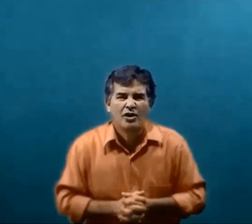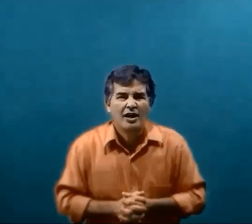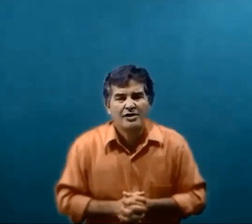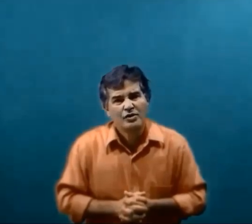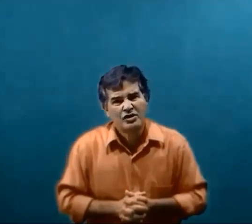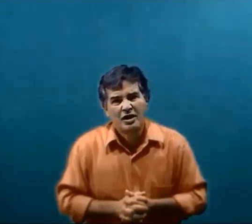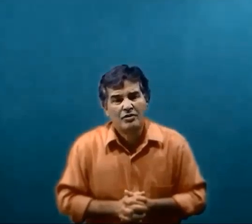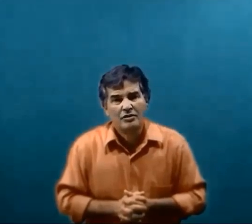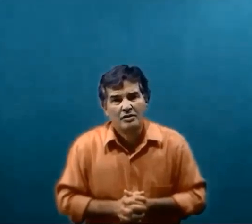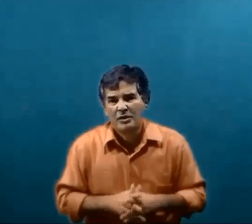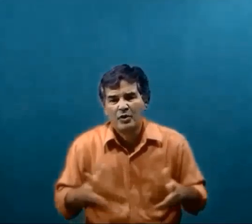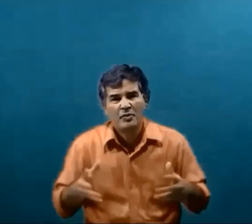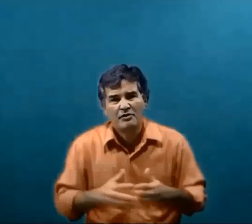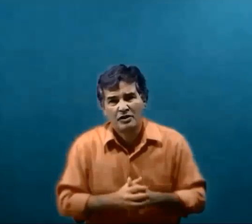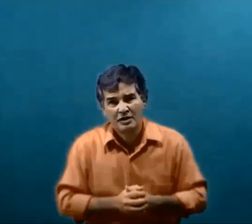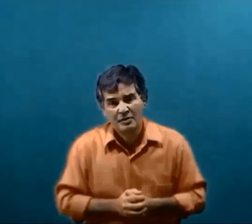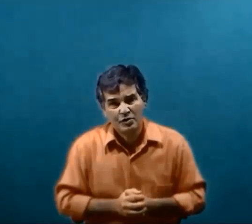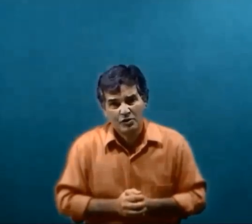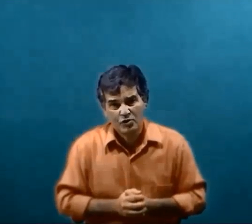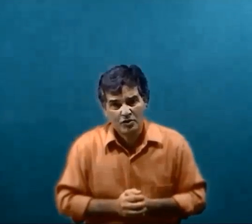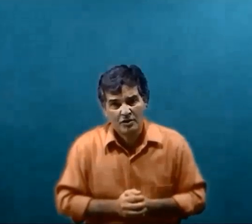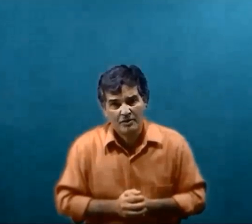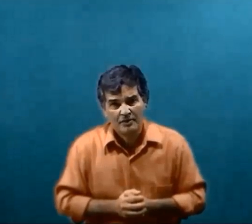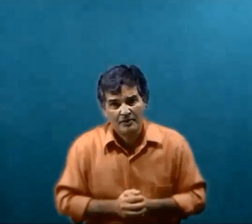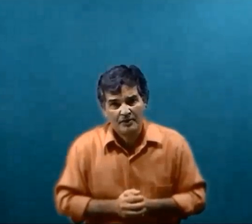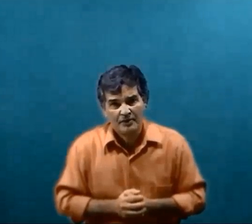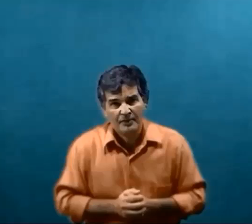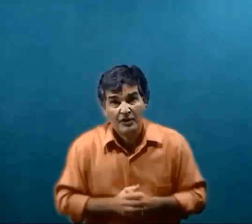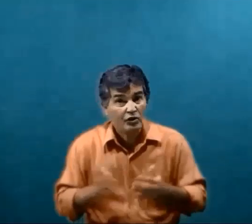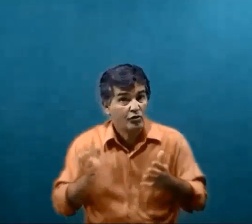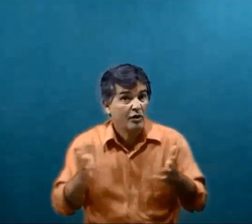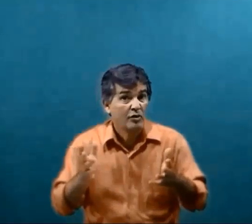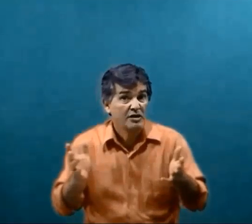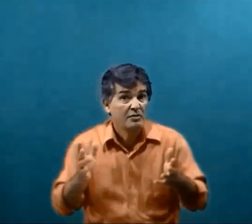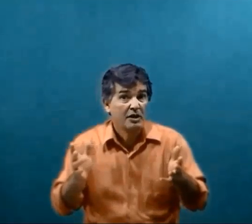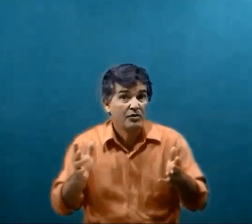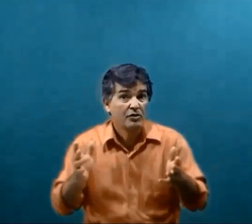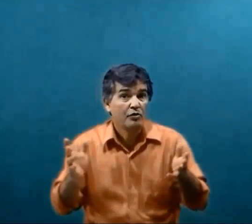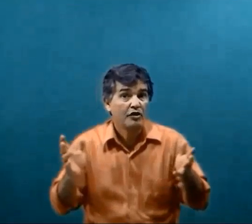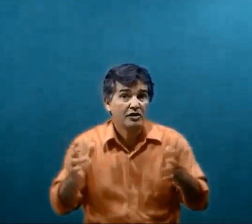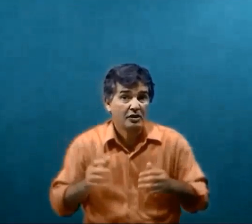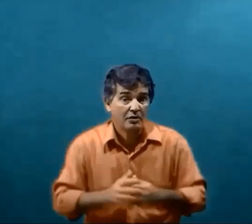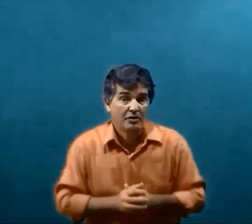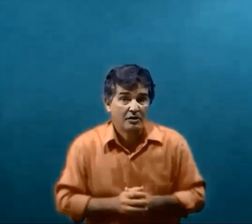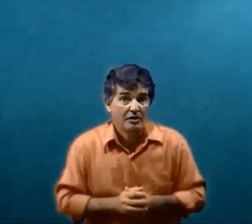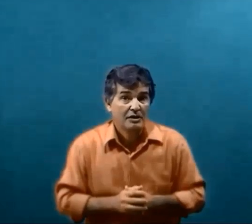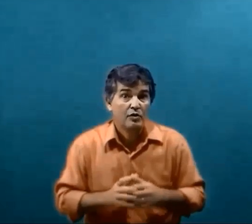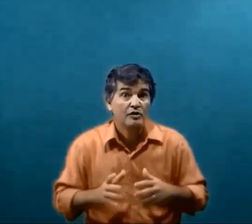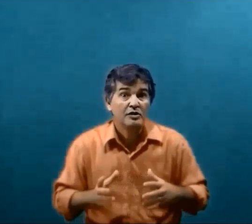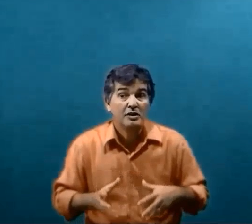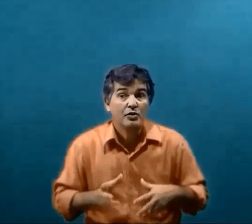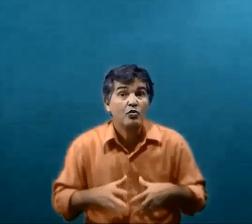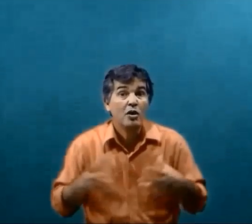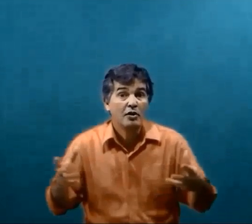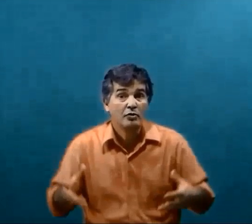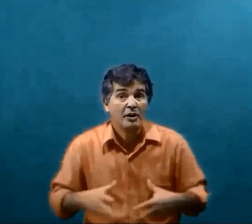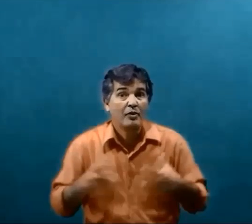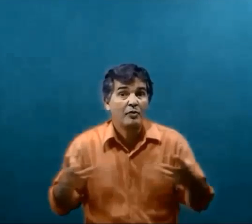escolar e social da própria vida da pessoa surda. E isso não é conhecimento de ouvinte, né? Isso é conhecimento humano para a própria